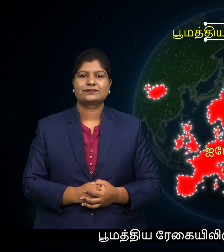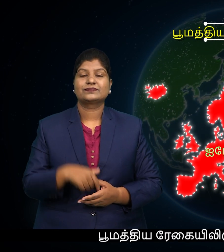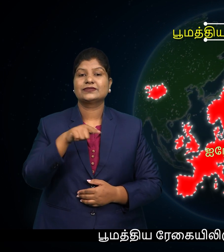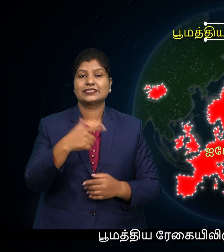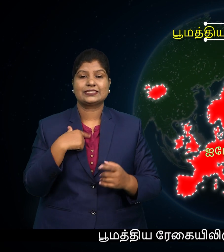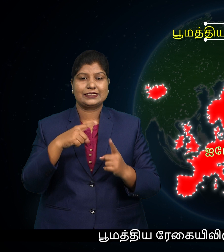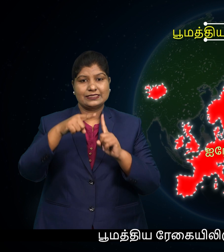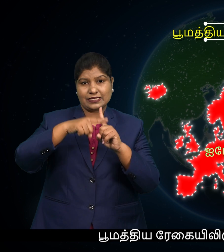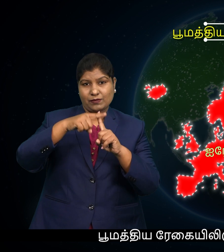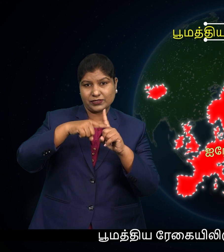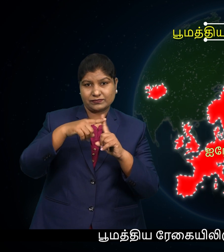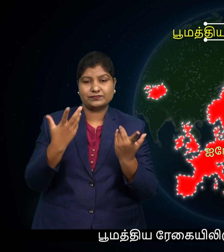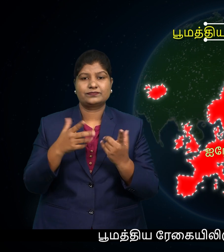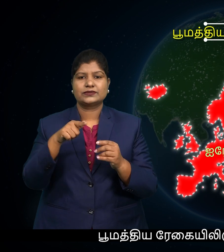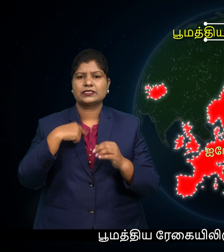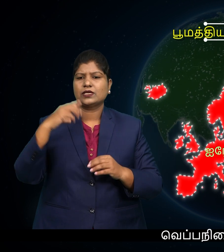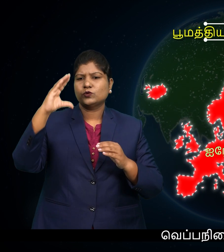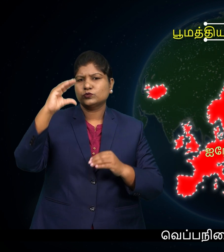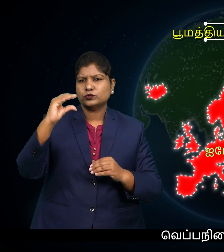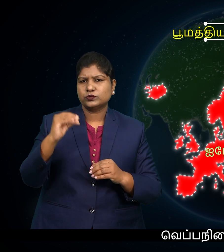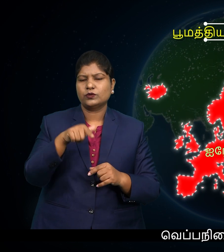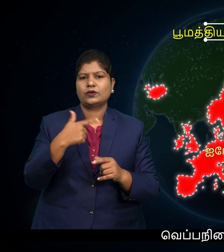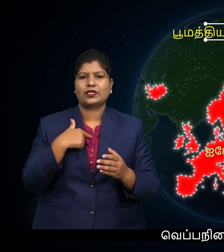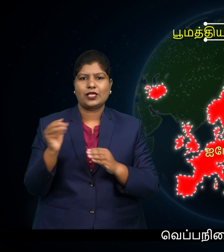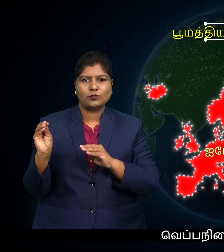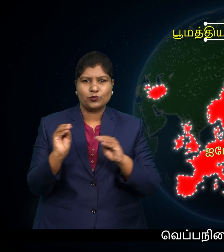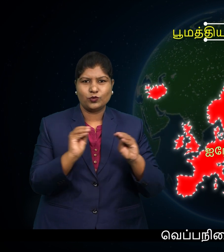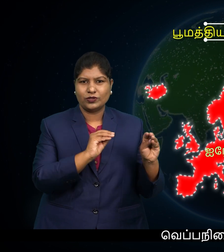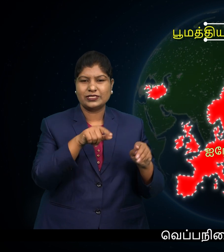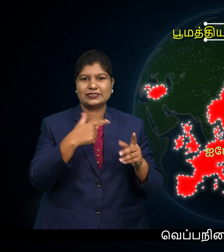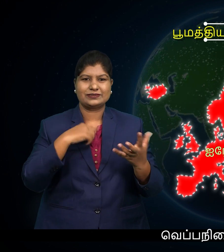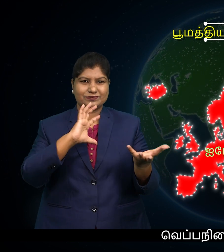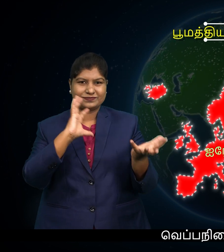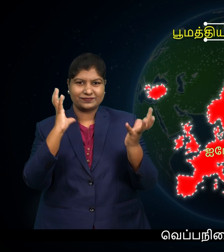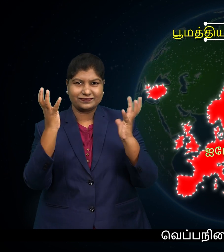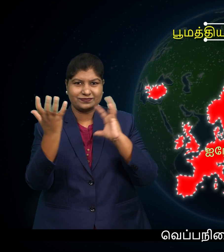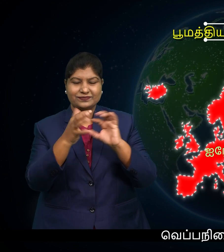பூமத்திய ரேகையிலிருந்து விலகி செல்வதால் வெப்பநிலை குறைகிறது.